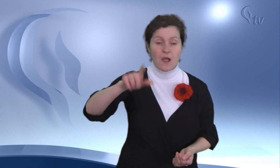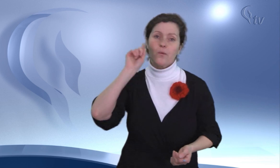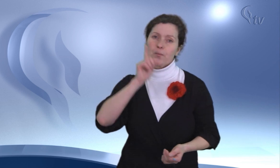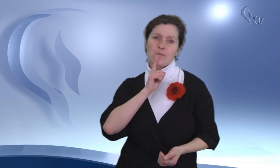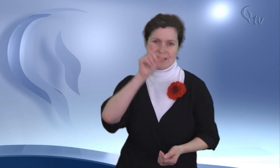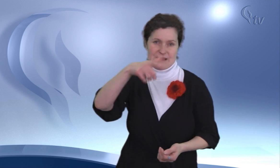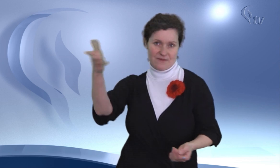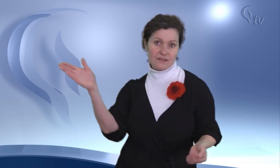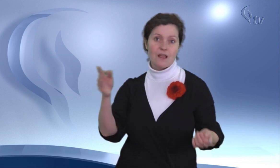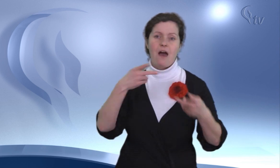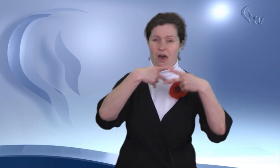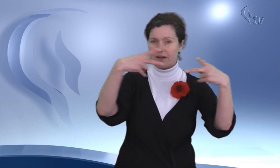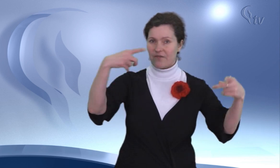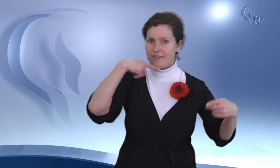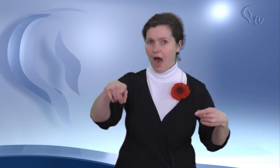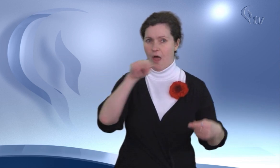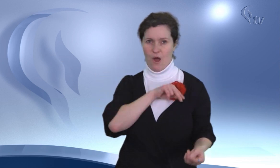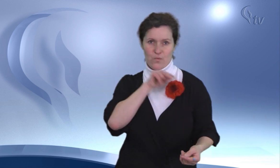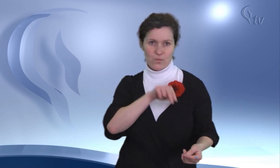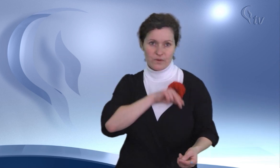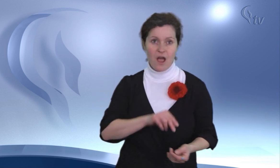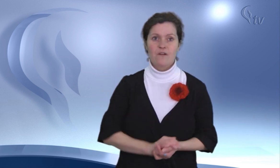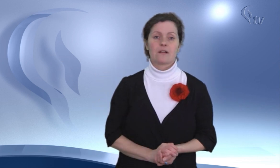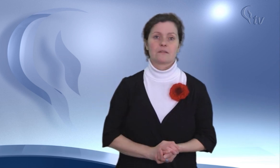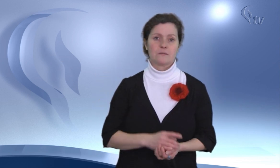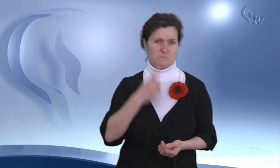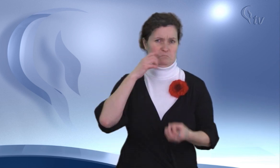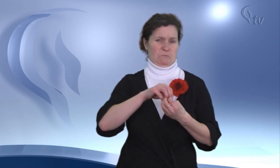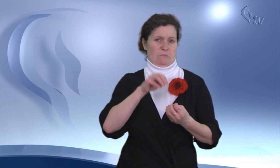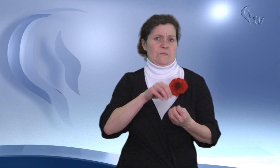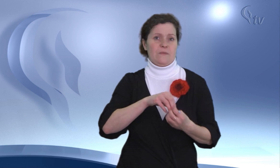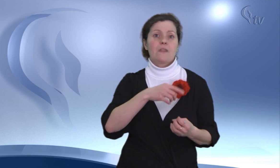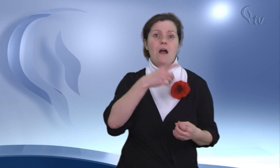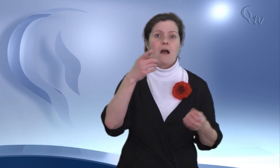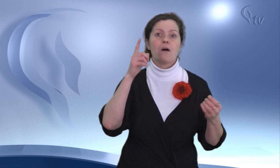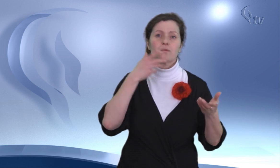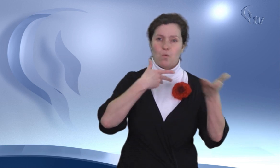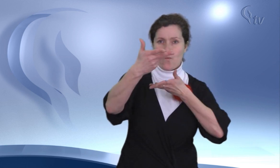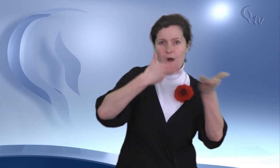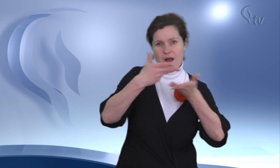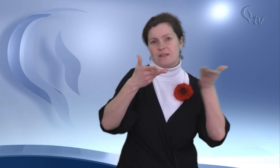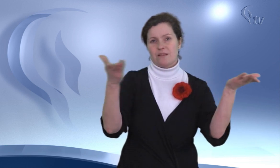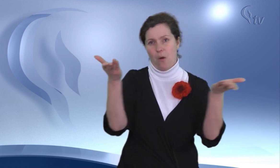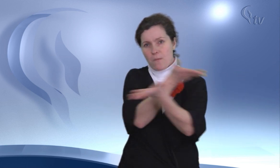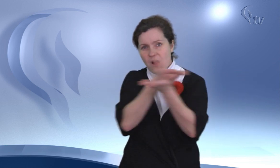Kuuljad ja kurdid kasutavad erinevaid keeli. Sageli on omavaheliselt suhtlemisel vaja viipekeele tõlki.